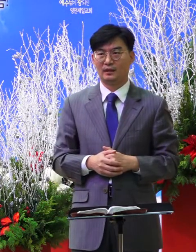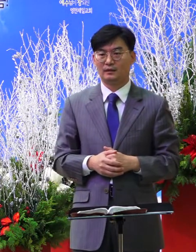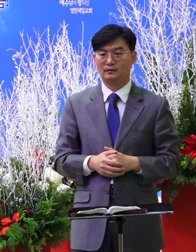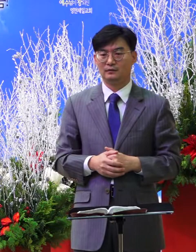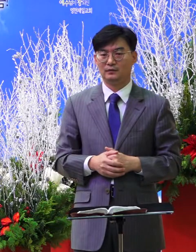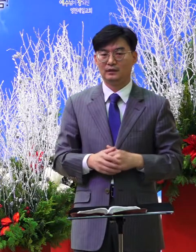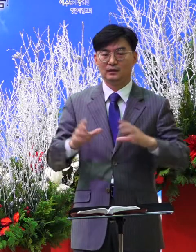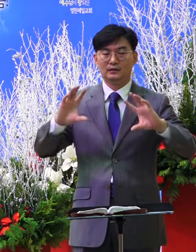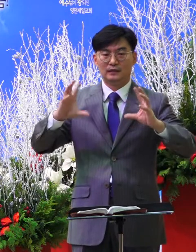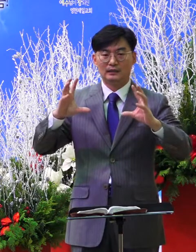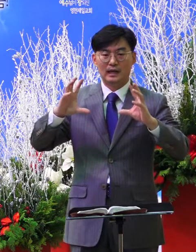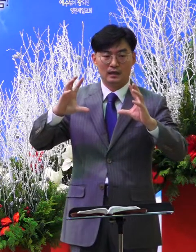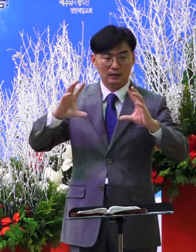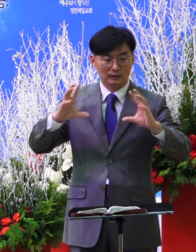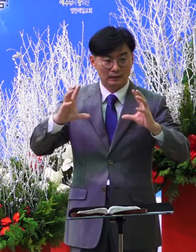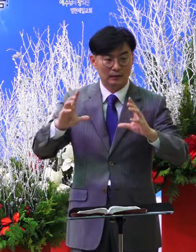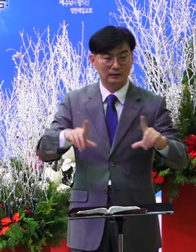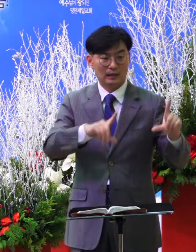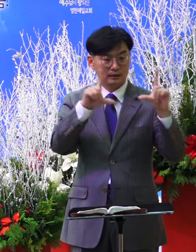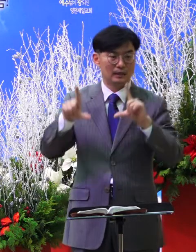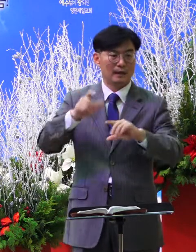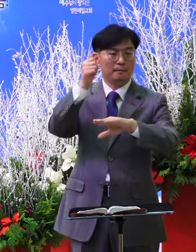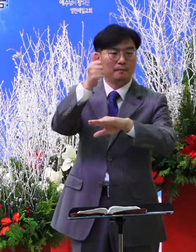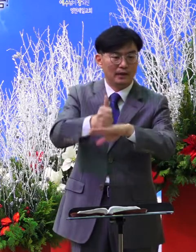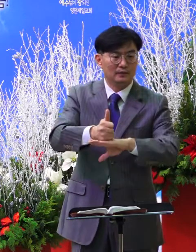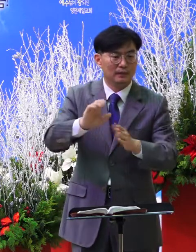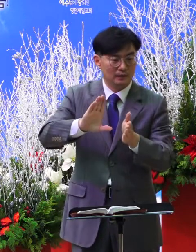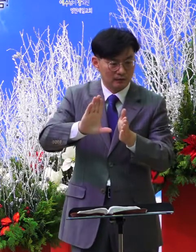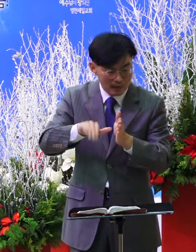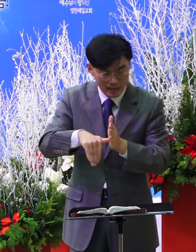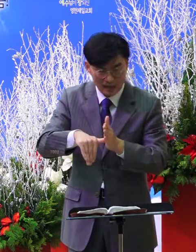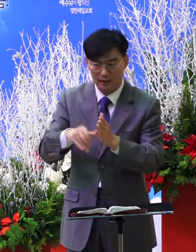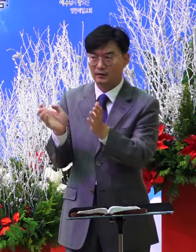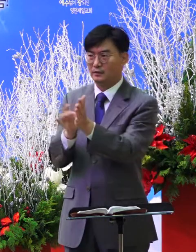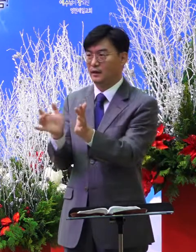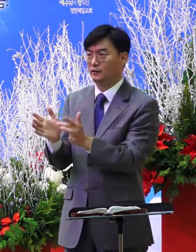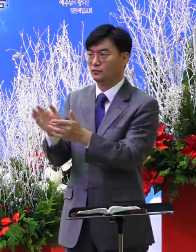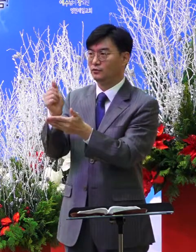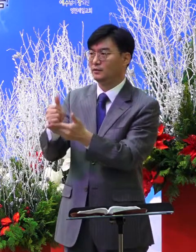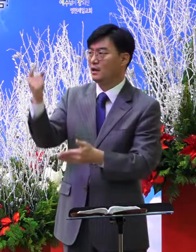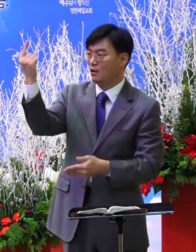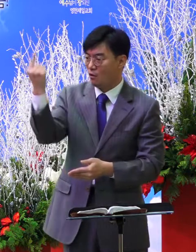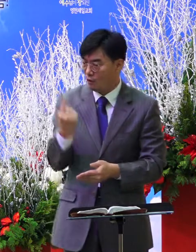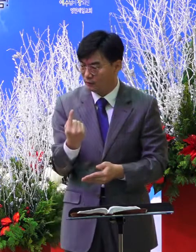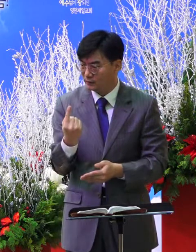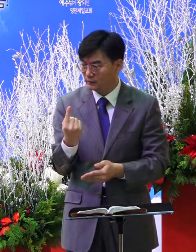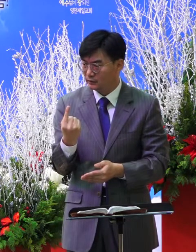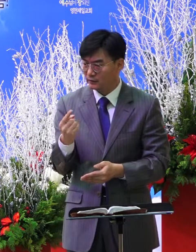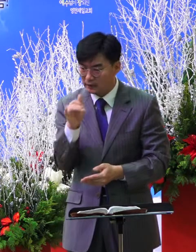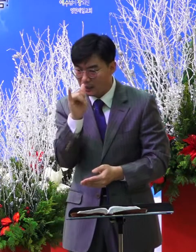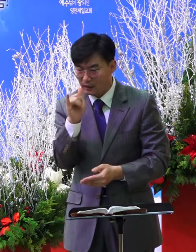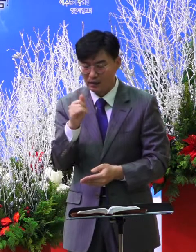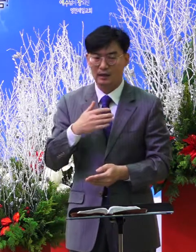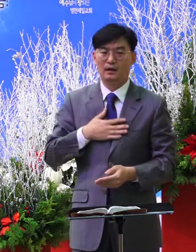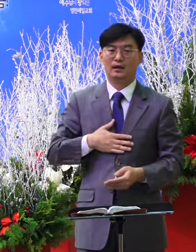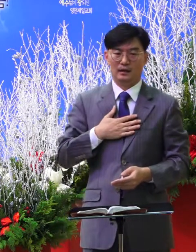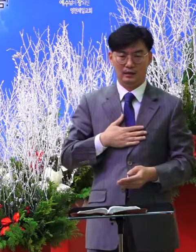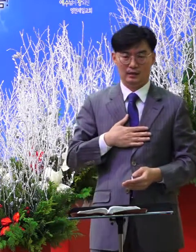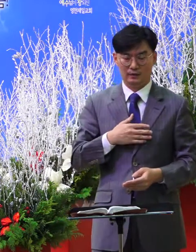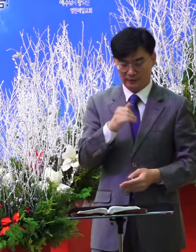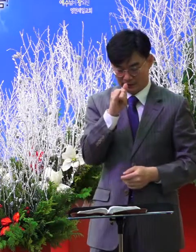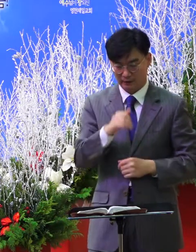세상에 마지막 때가 있고 종말이 있고 주님은 재림해서 오신다고 하는 것을 아는 것만으로는 충분하지